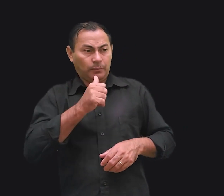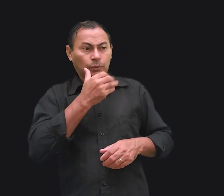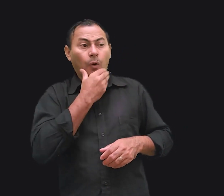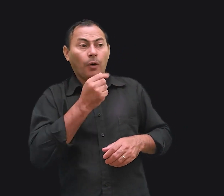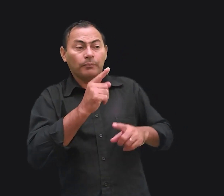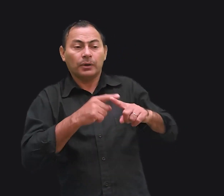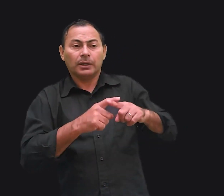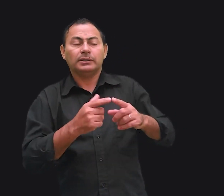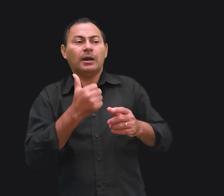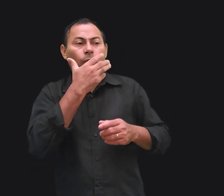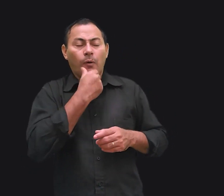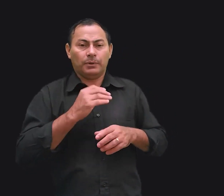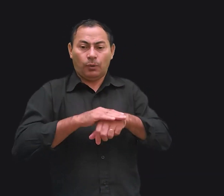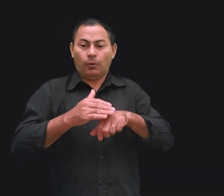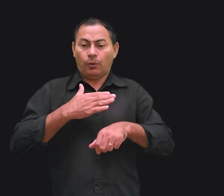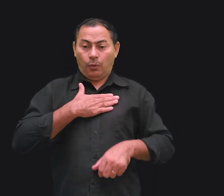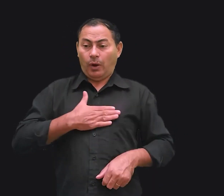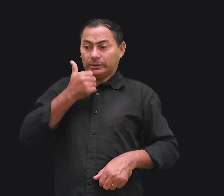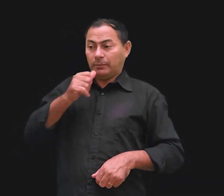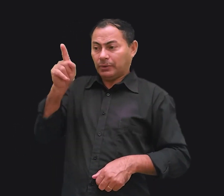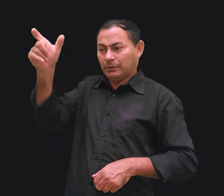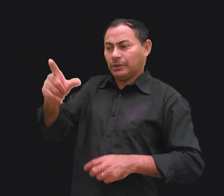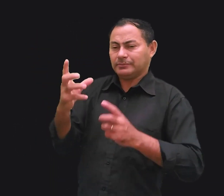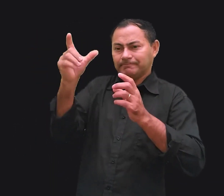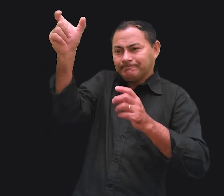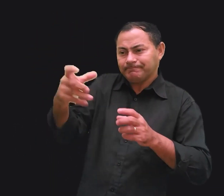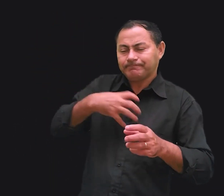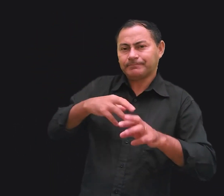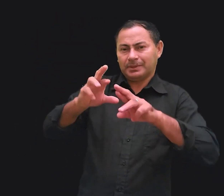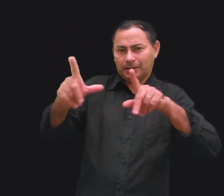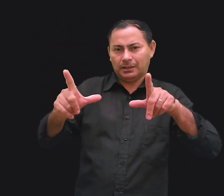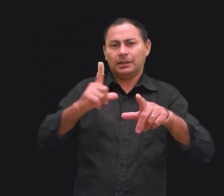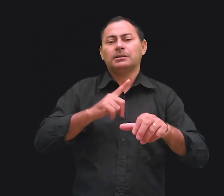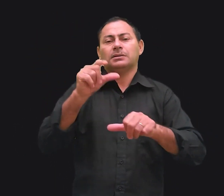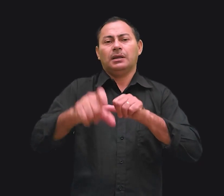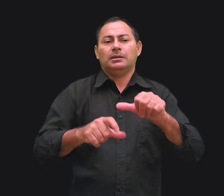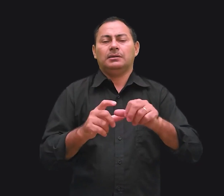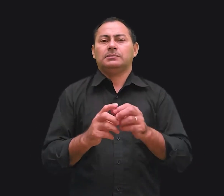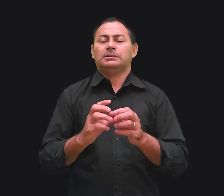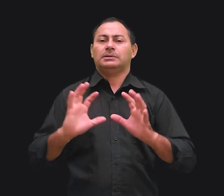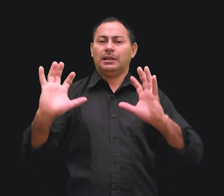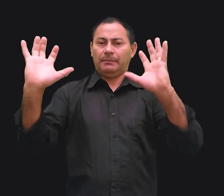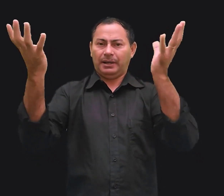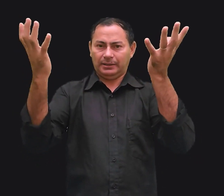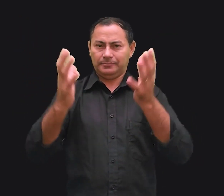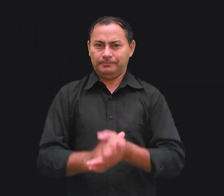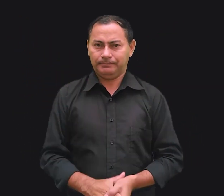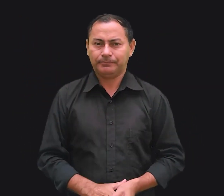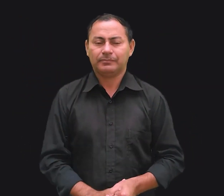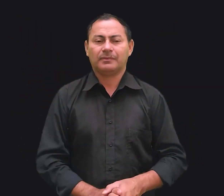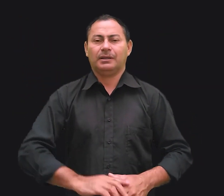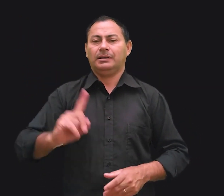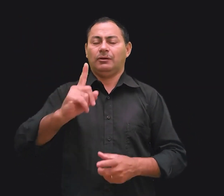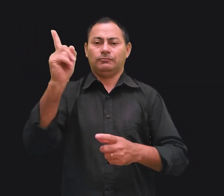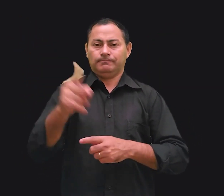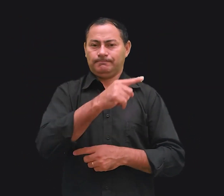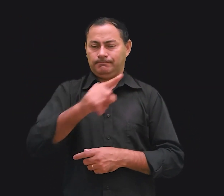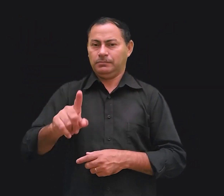pela mulher por causa de sua feminilidade. Essas diferenças têm que ser celebradas e não